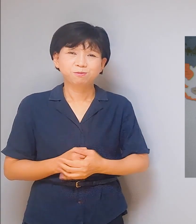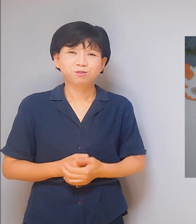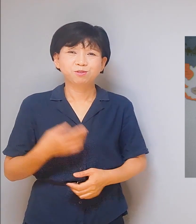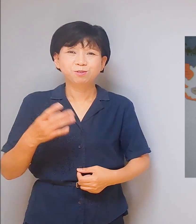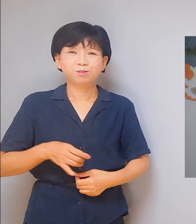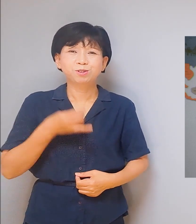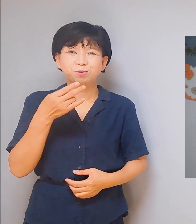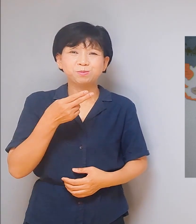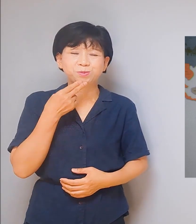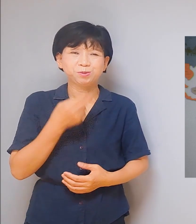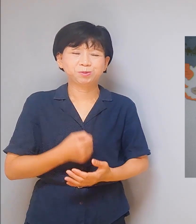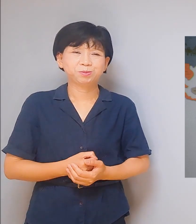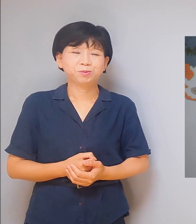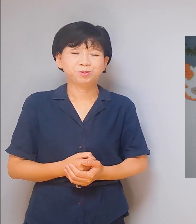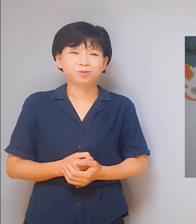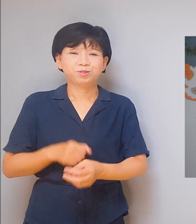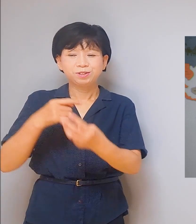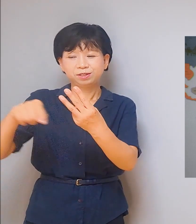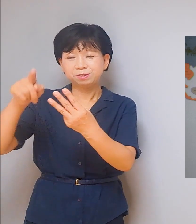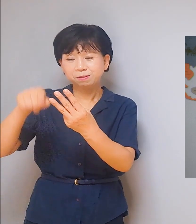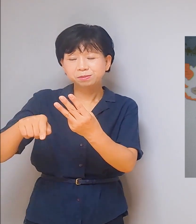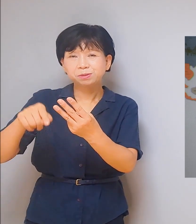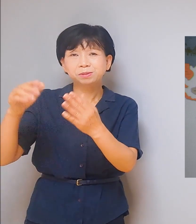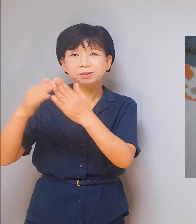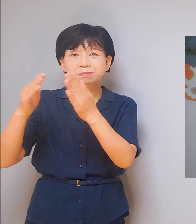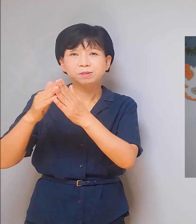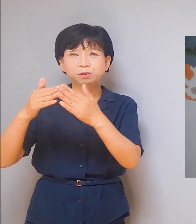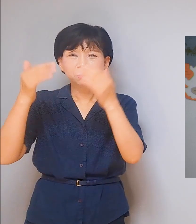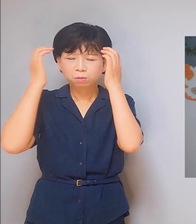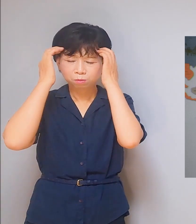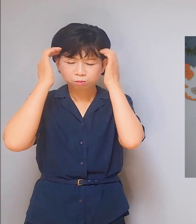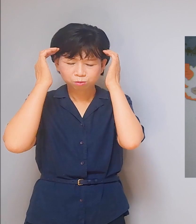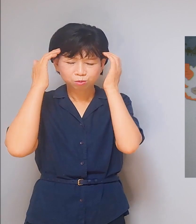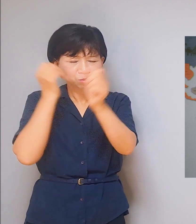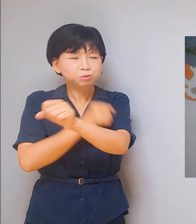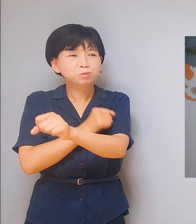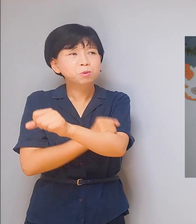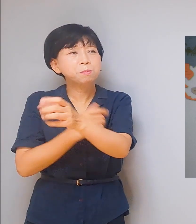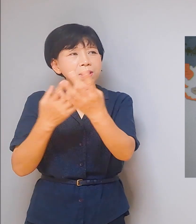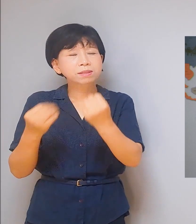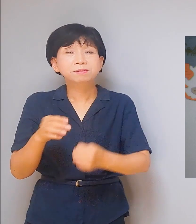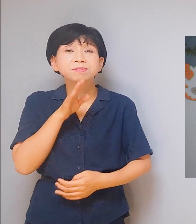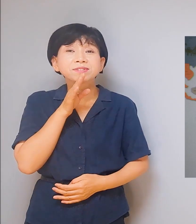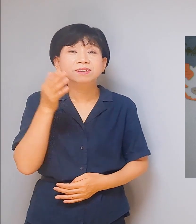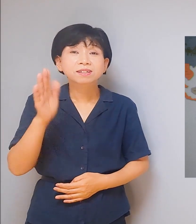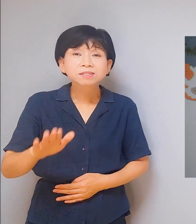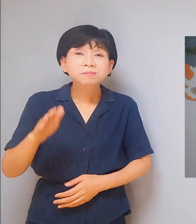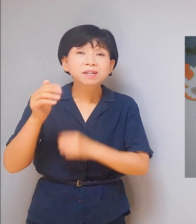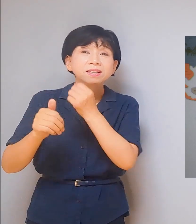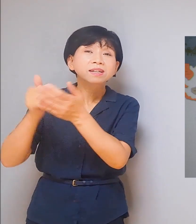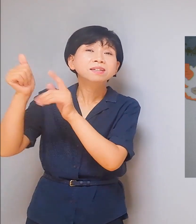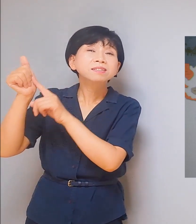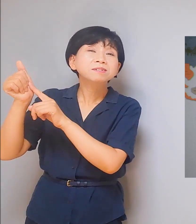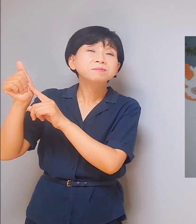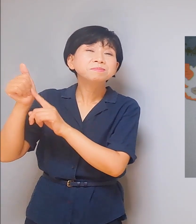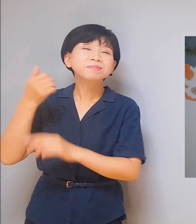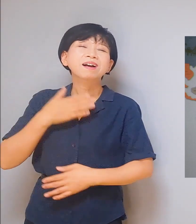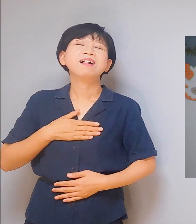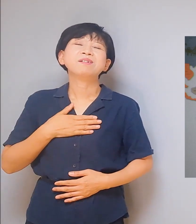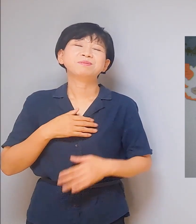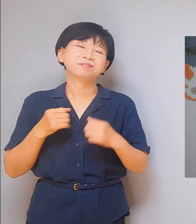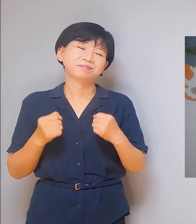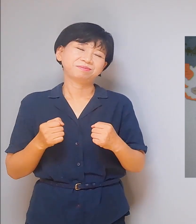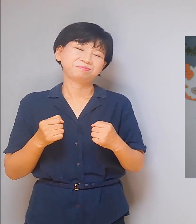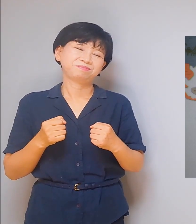않습니다. 삼촌 라반의 집에서 고난과 수고를 하기는 했지요. 그런데 하나님이 다 아십니다.